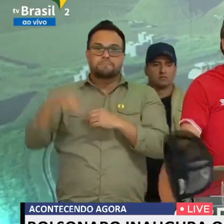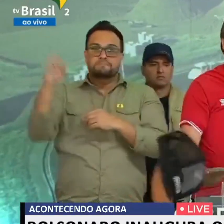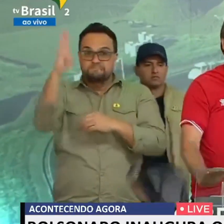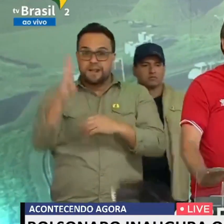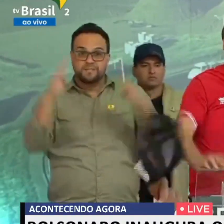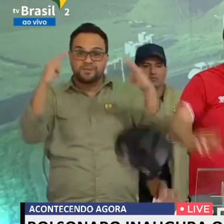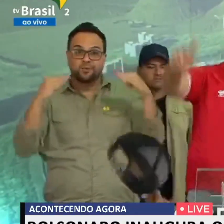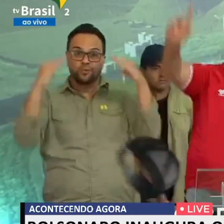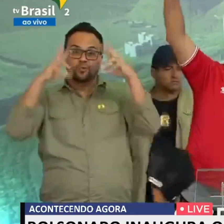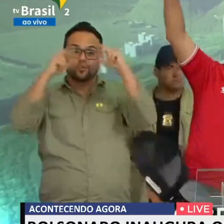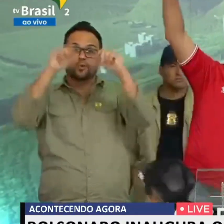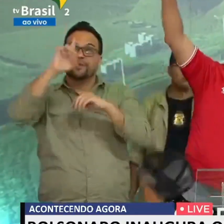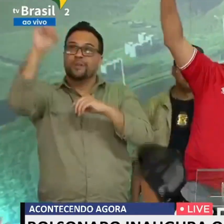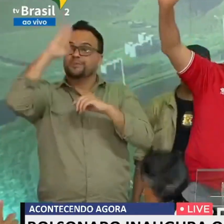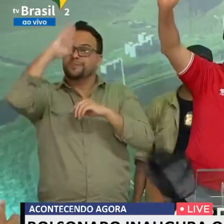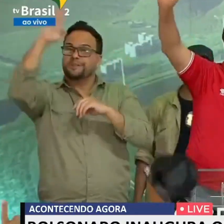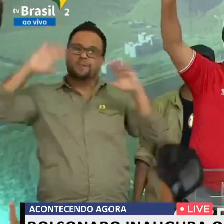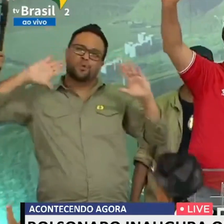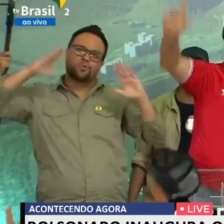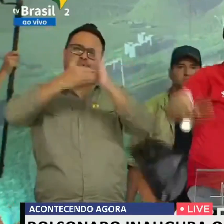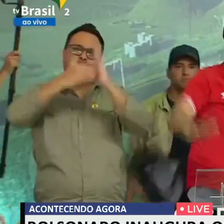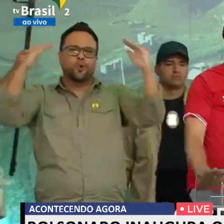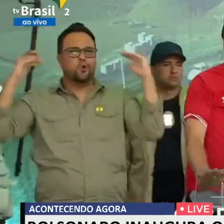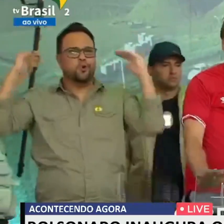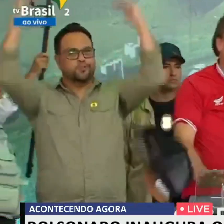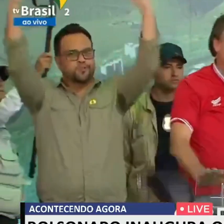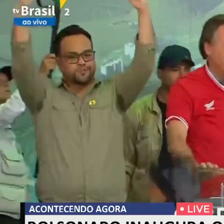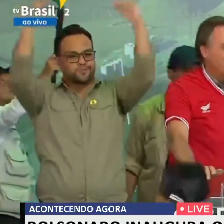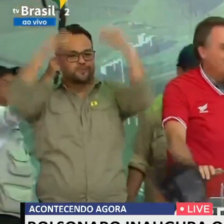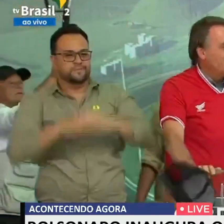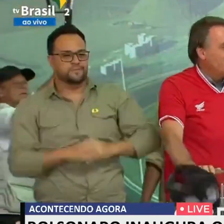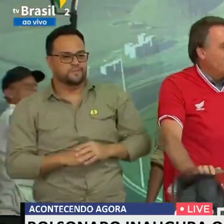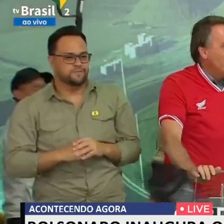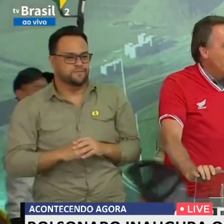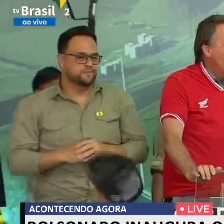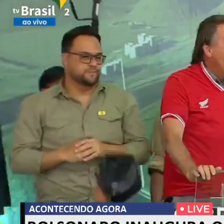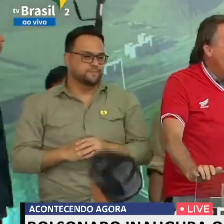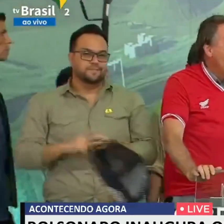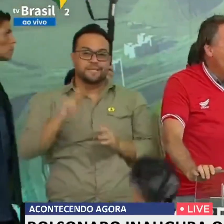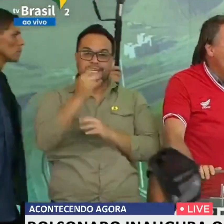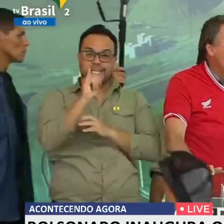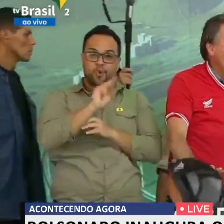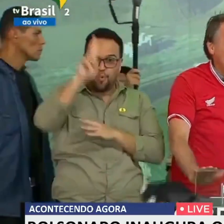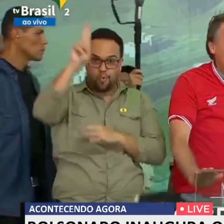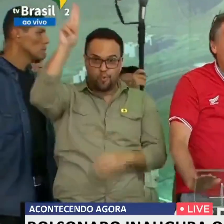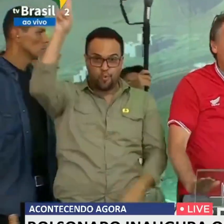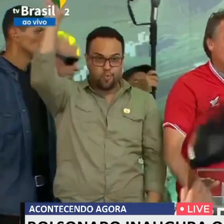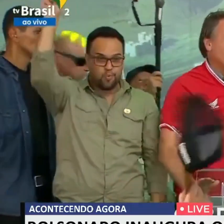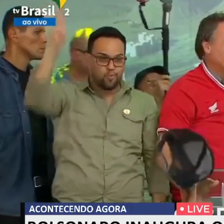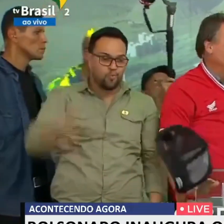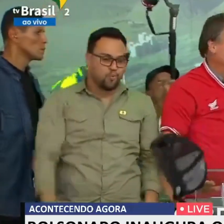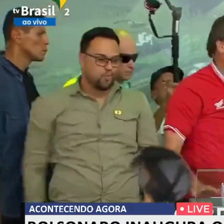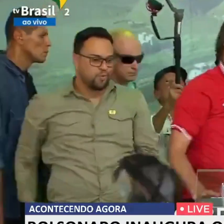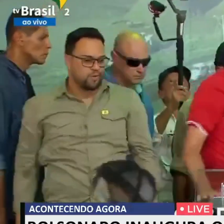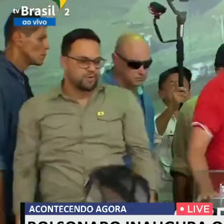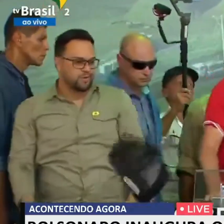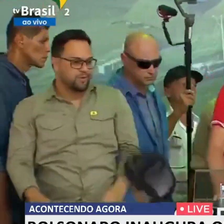Brasil acima de tudo, Deus acima de todos.